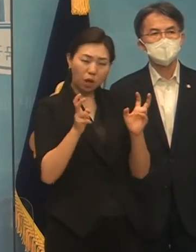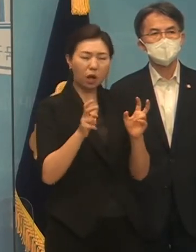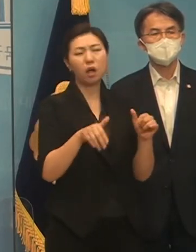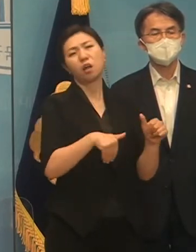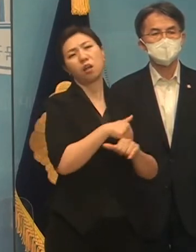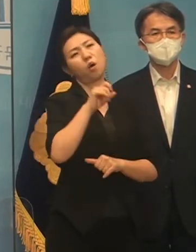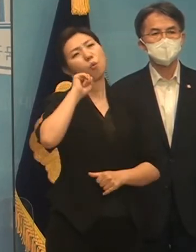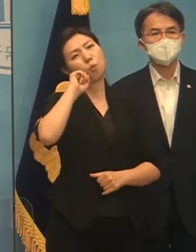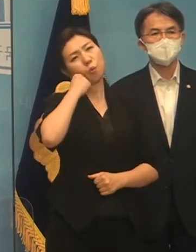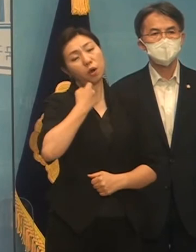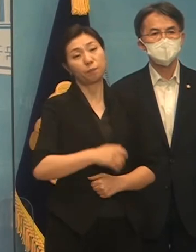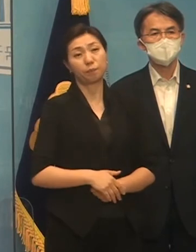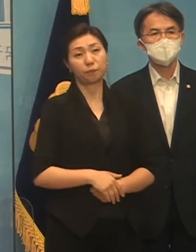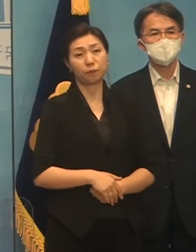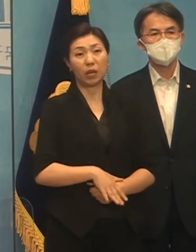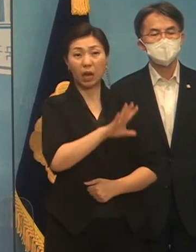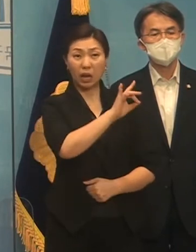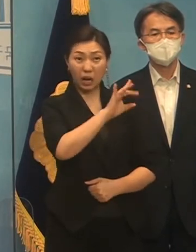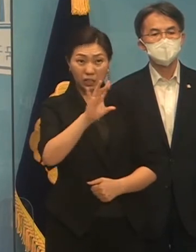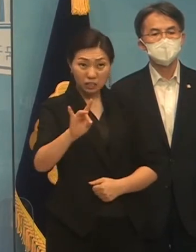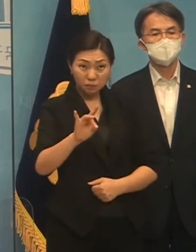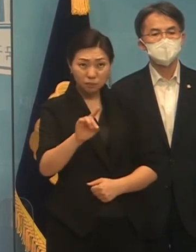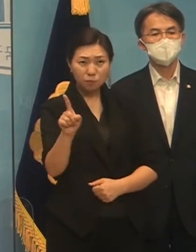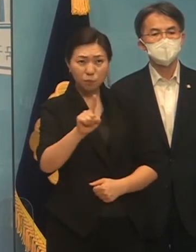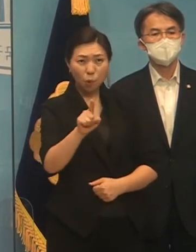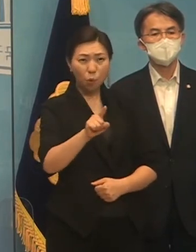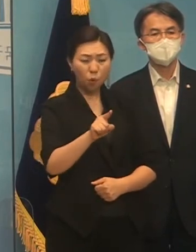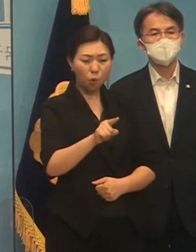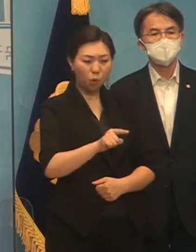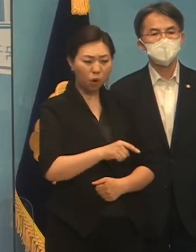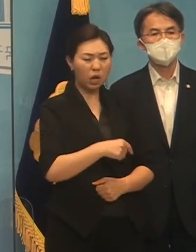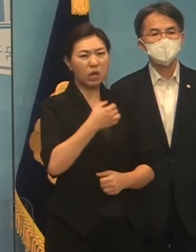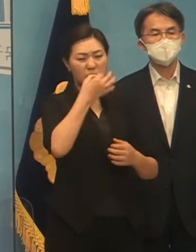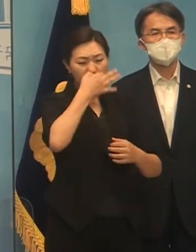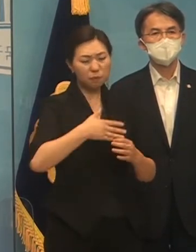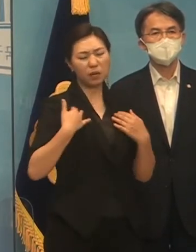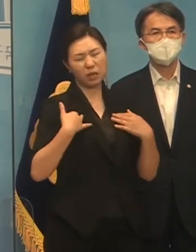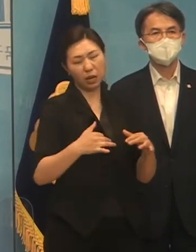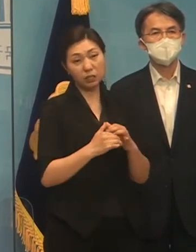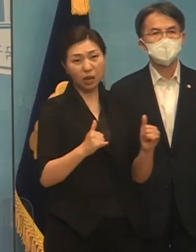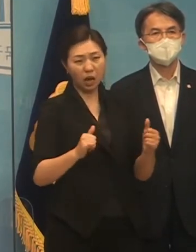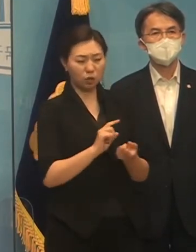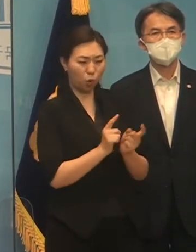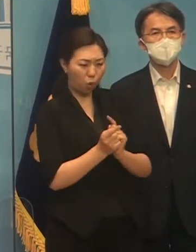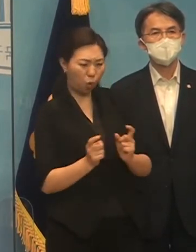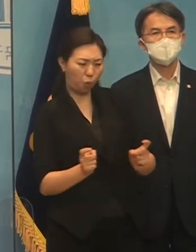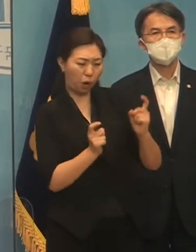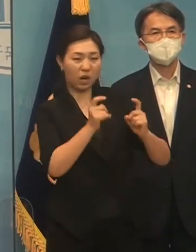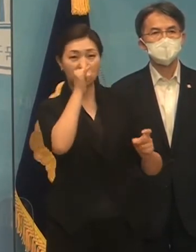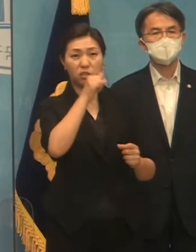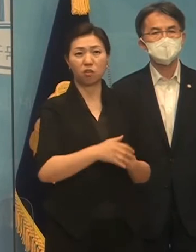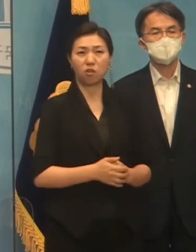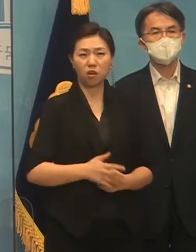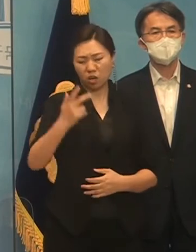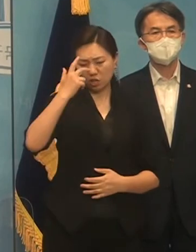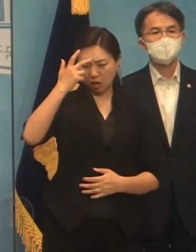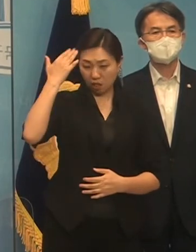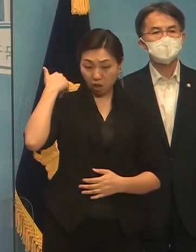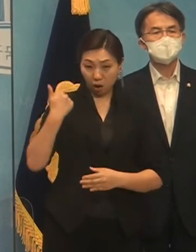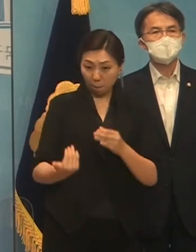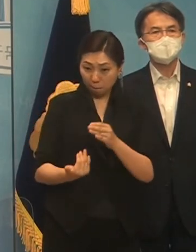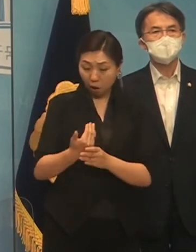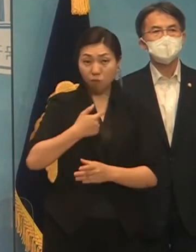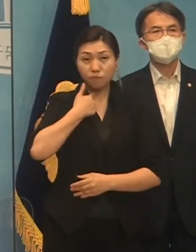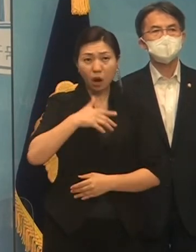간혹 을들끼리의 전쟁이 벌어지는 것을 볼 수 있습니다. 최근 예전에 보지 못했던 사회 현상들이